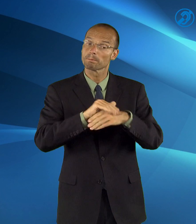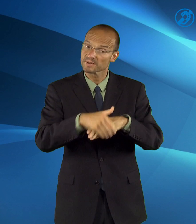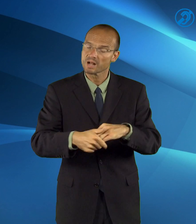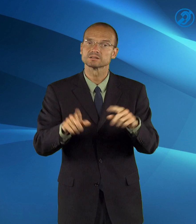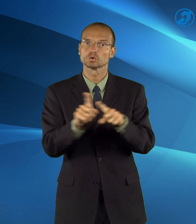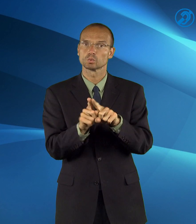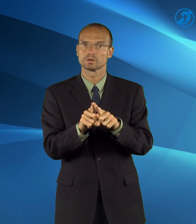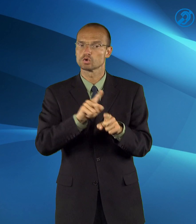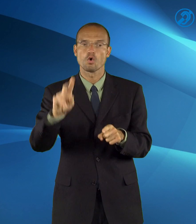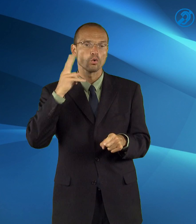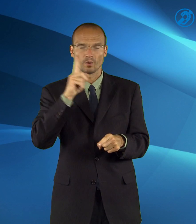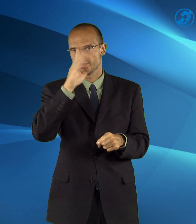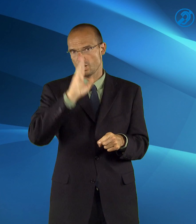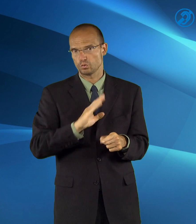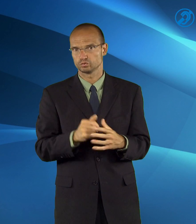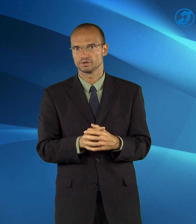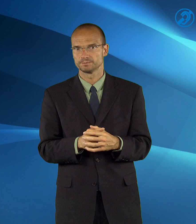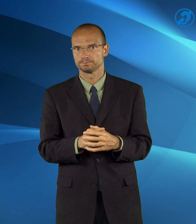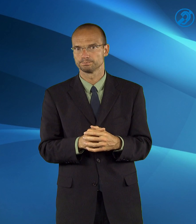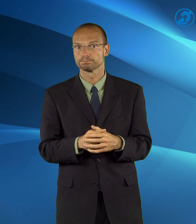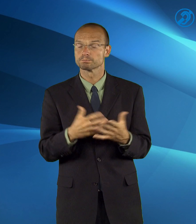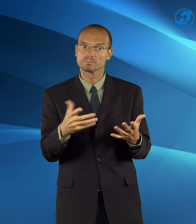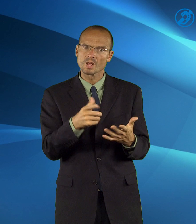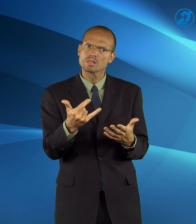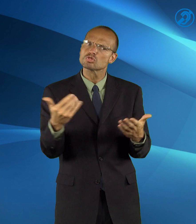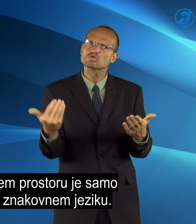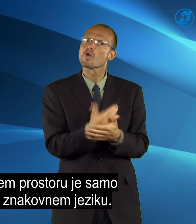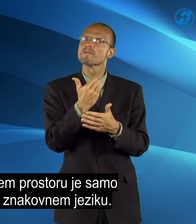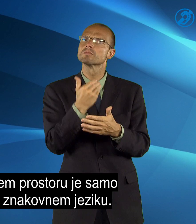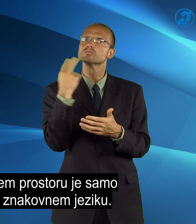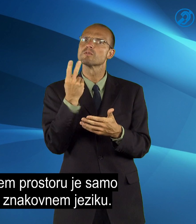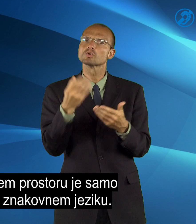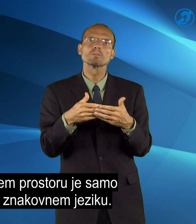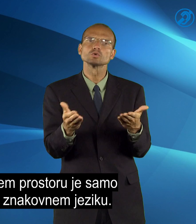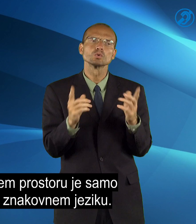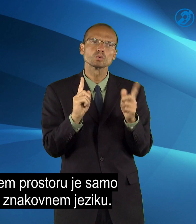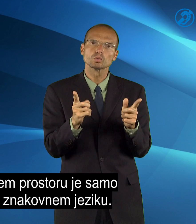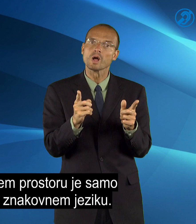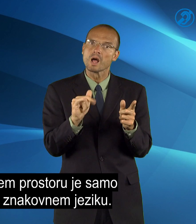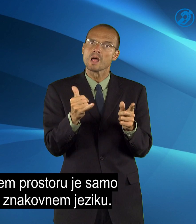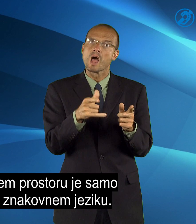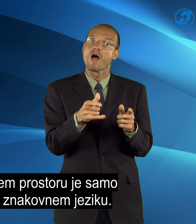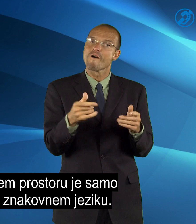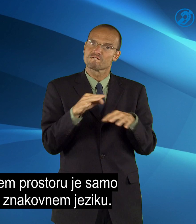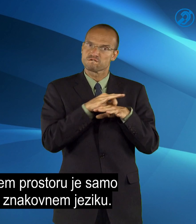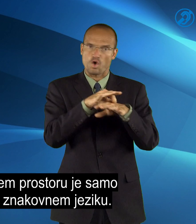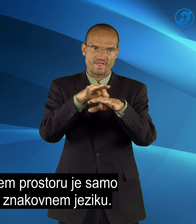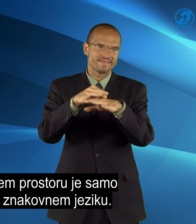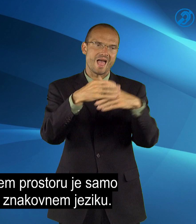prijazen tudi do gluhih in naglušnih. Noviteta v slovenskem prostoru je samo vodenje razstave v znakovnem